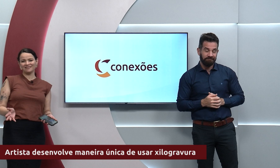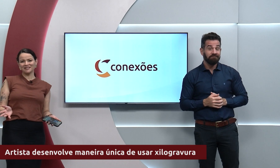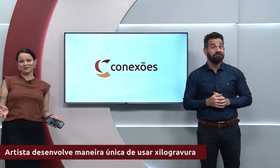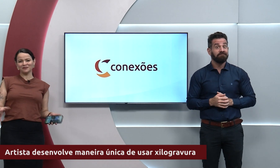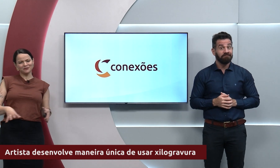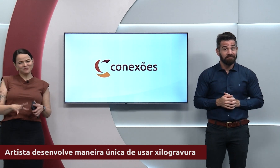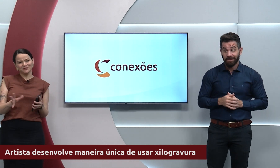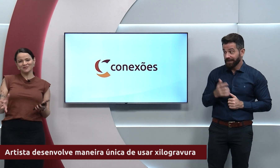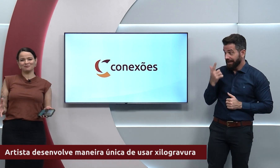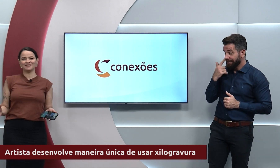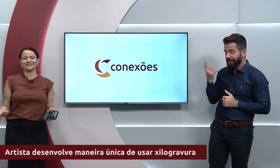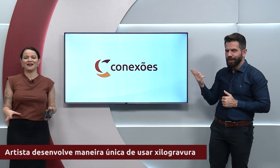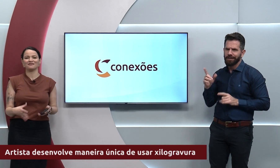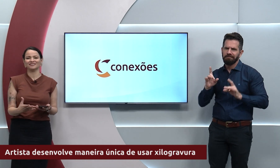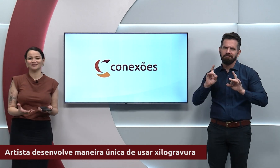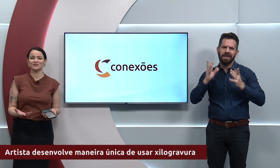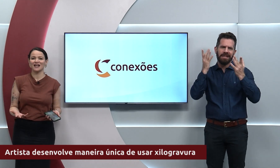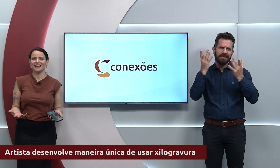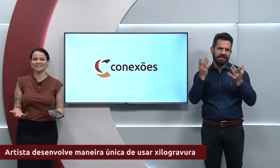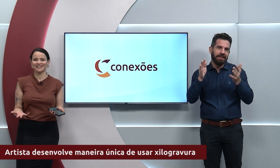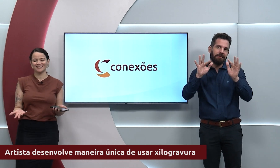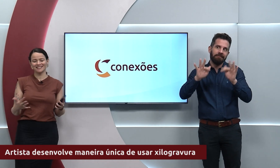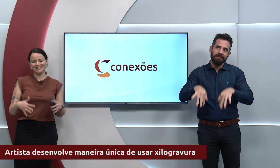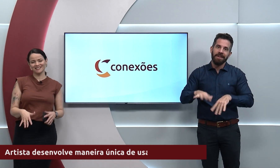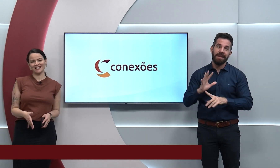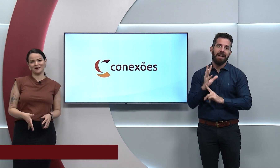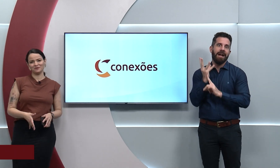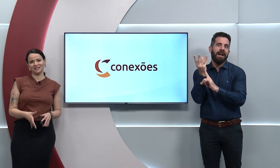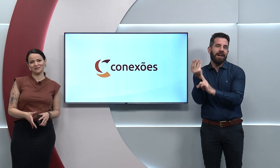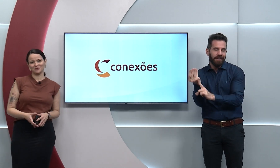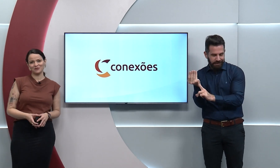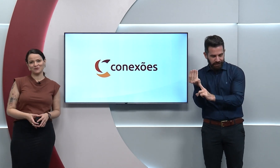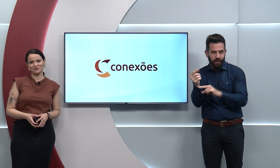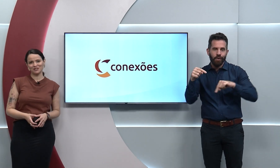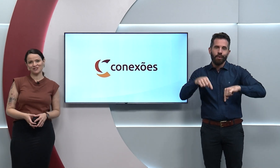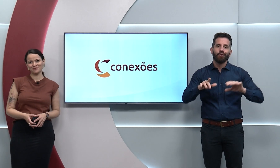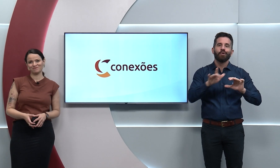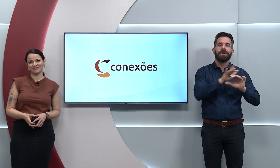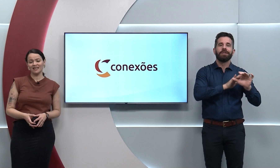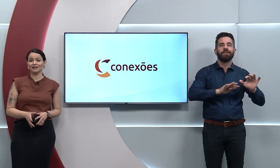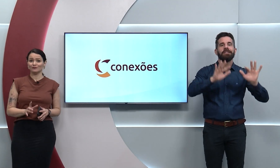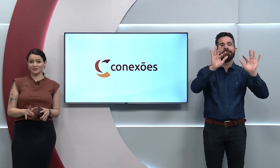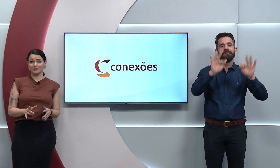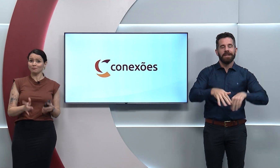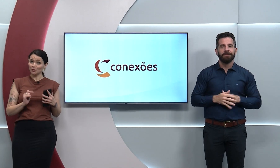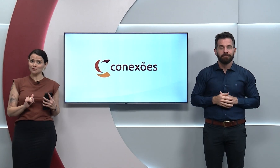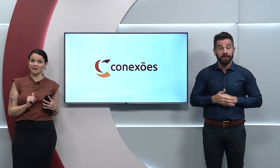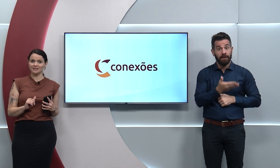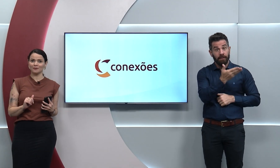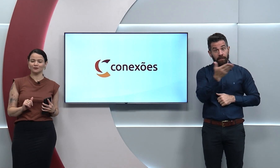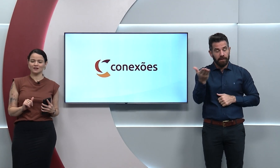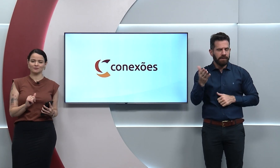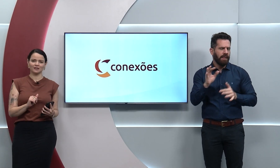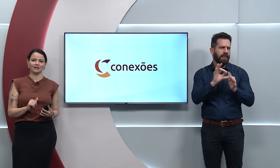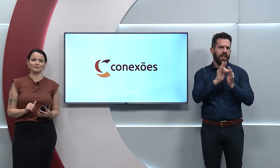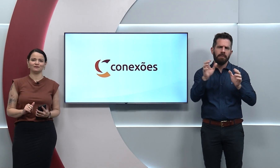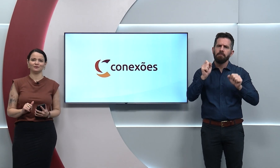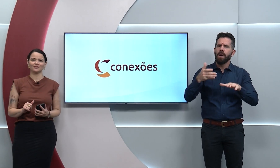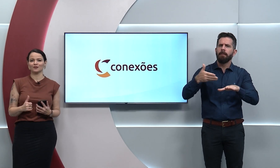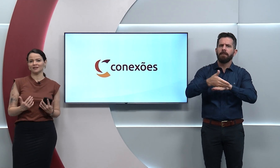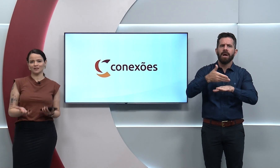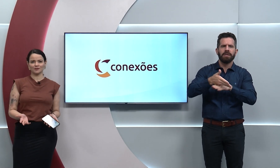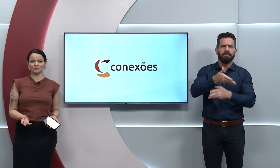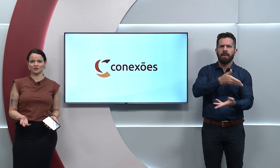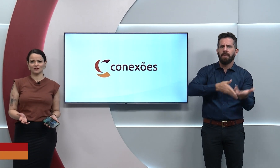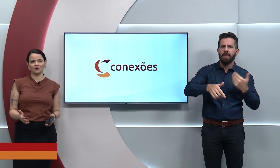Bom, e é com esse conteúdo todo especial, falando de arte, que a gente encerra o Conexões de hoje. Você pode participar do nosso programa, viu?